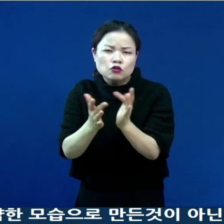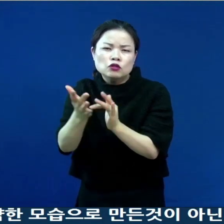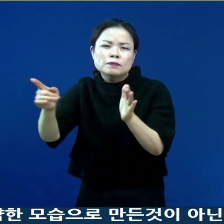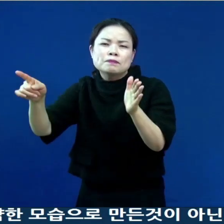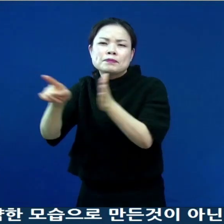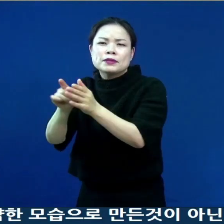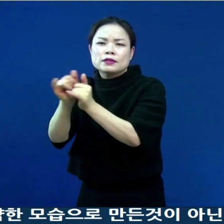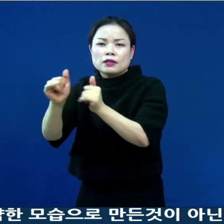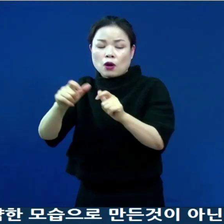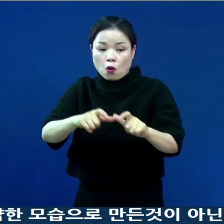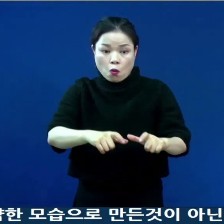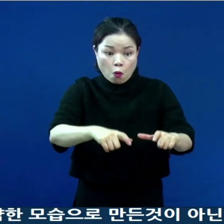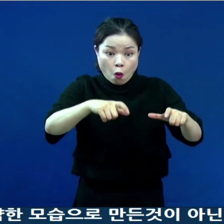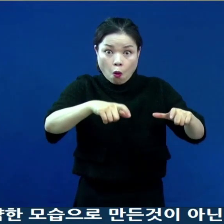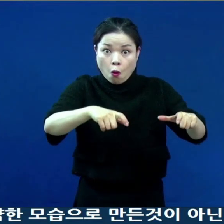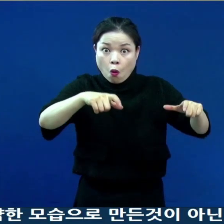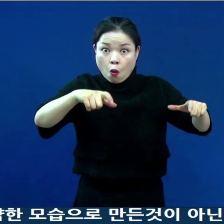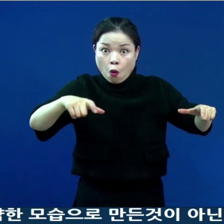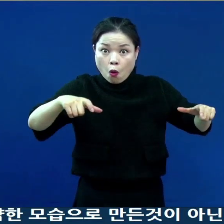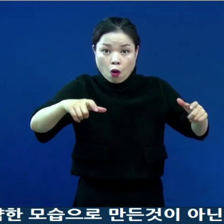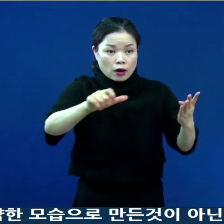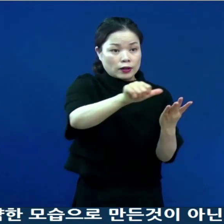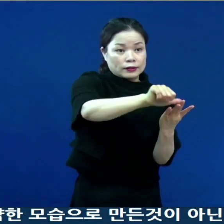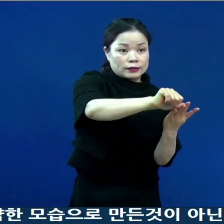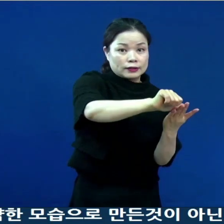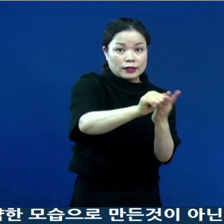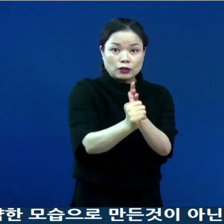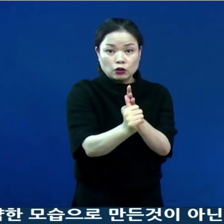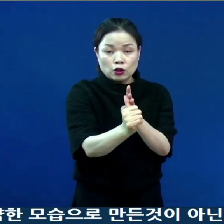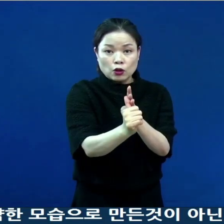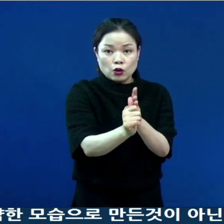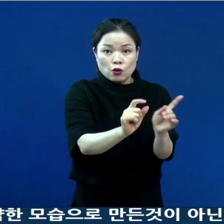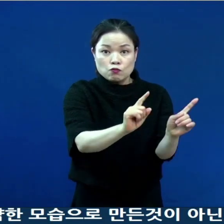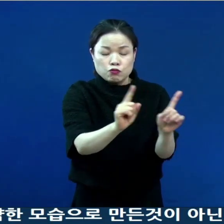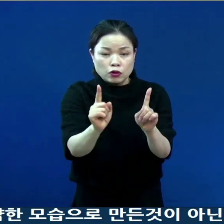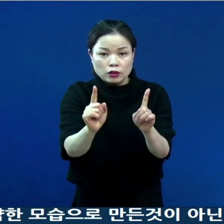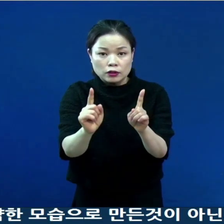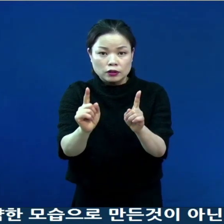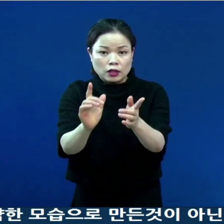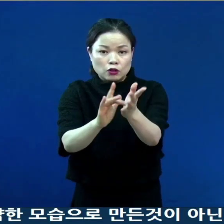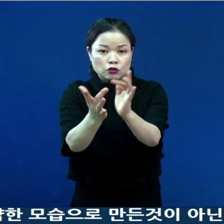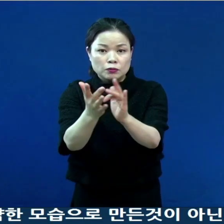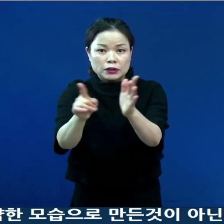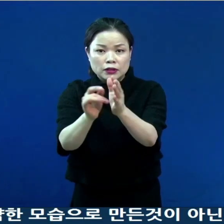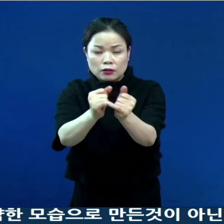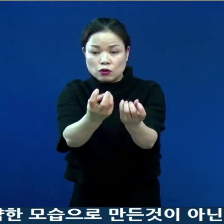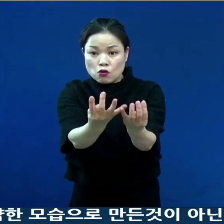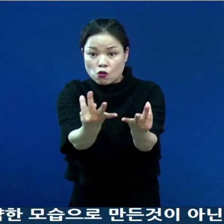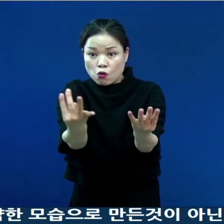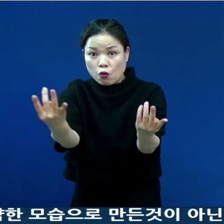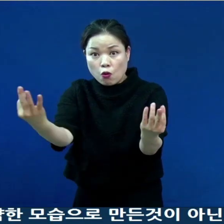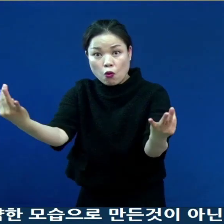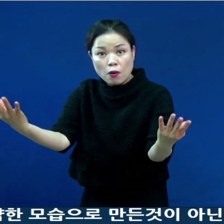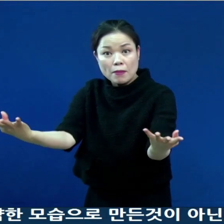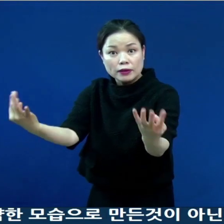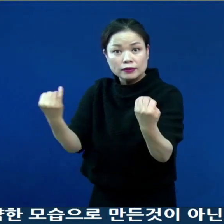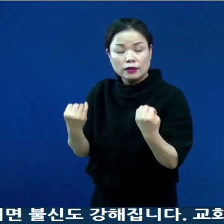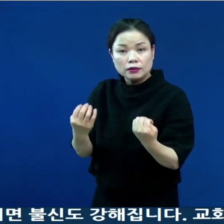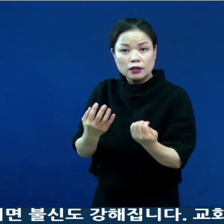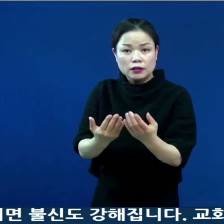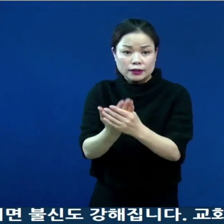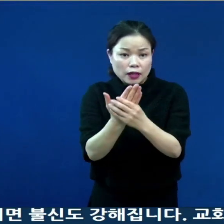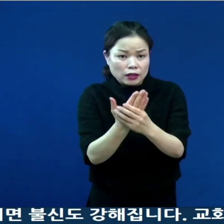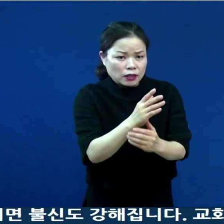믿는 자들이 많아지니까, 나사로의 부활이라는 이 표적을 통해서 믿는 사람들이 엄청나게 많아지니까 이에 대한